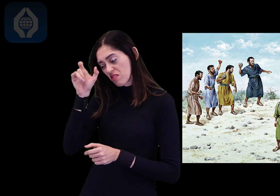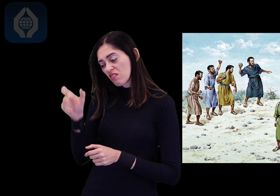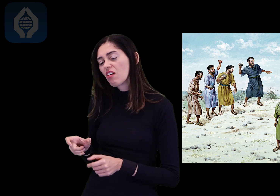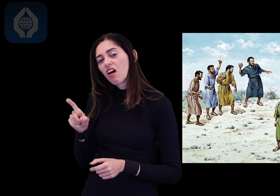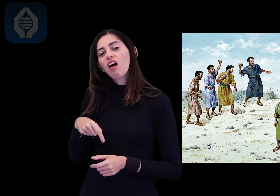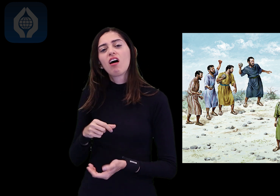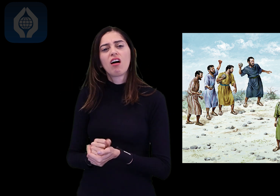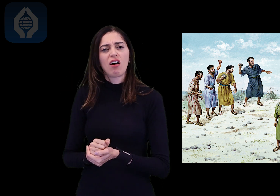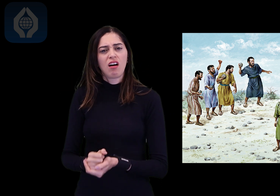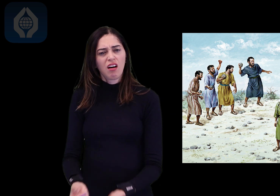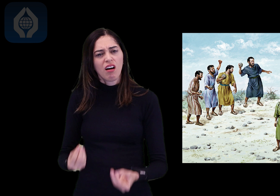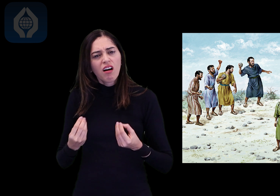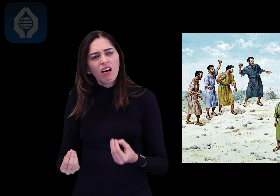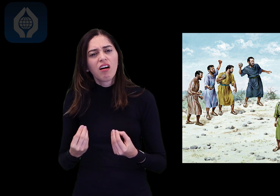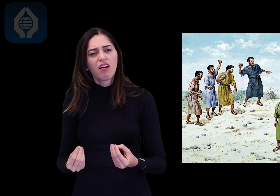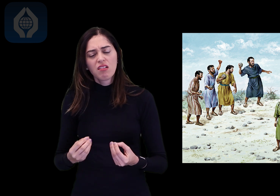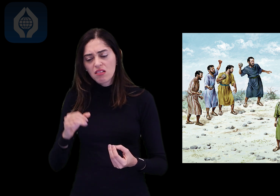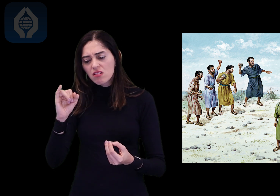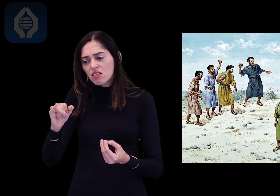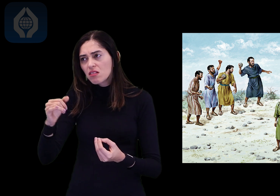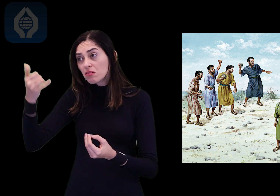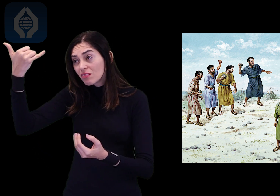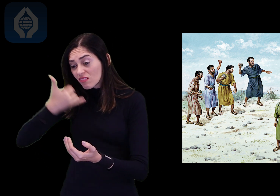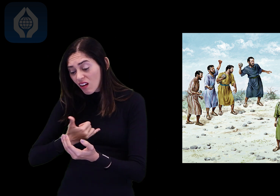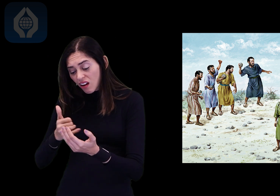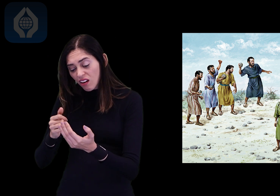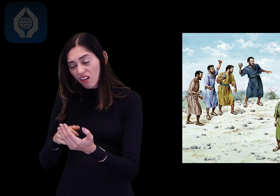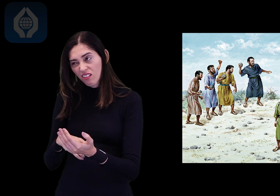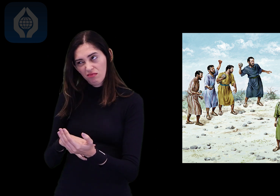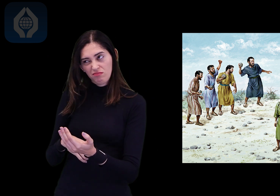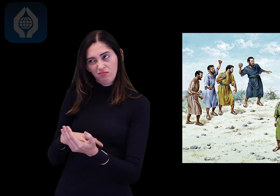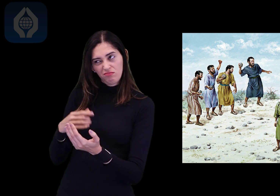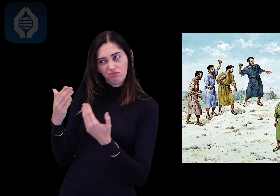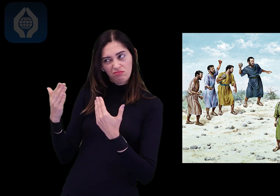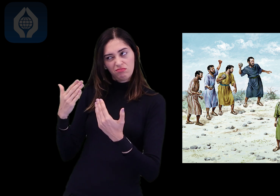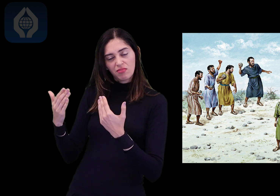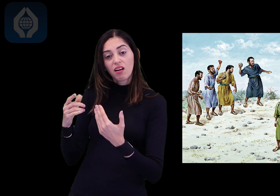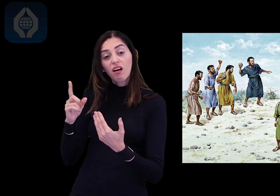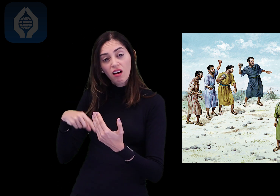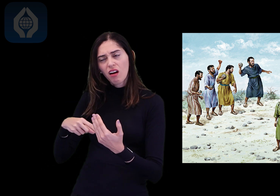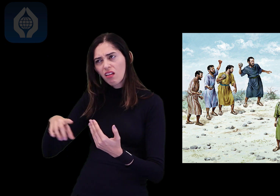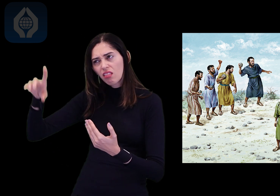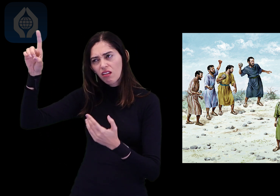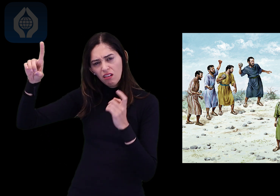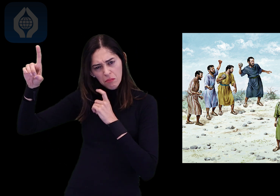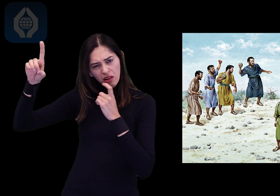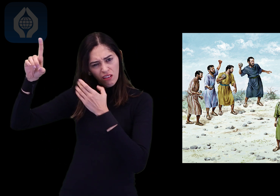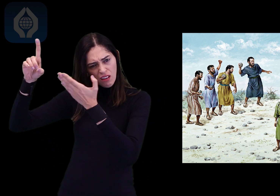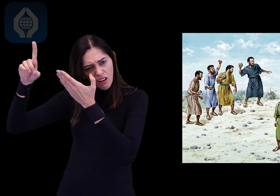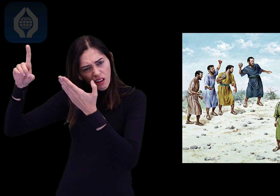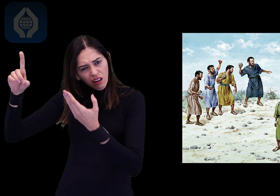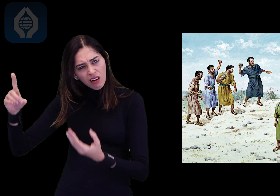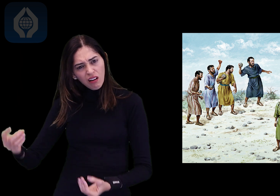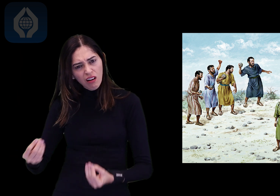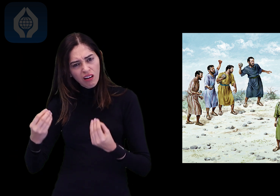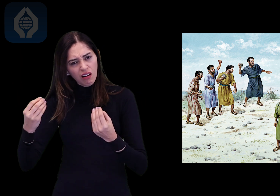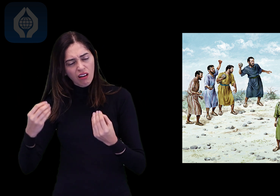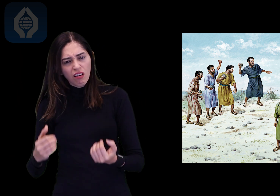está. Se ouvimos a palavra de Deus, mas não cremos nela, então nós também estamos tratando Deus como